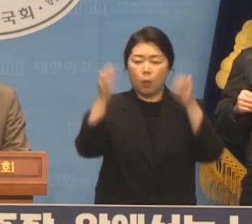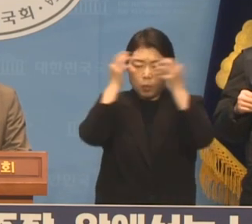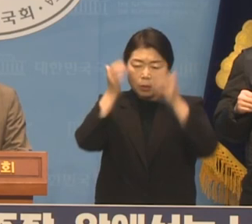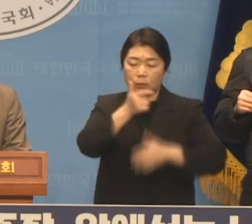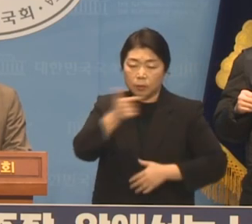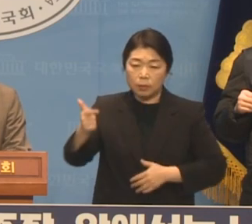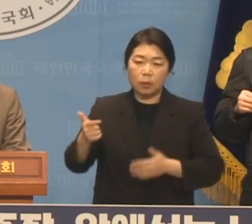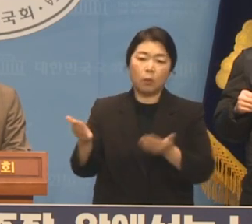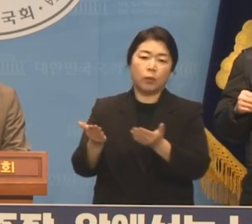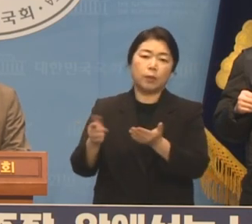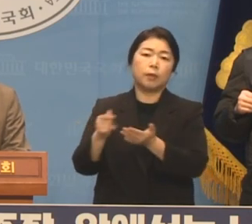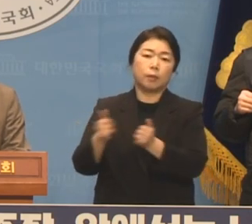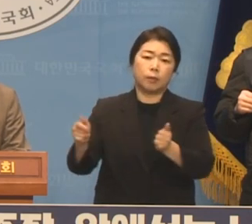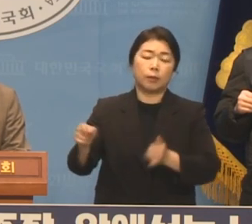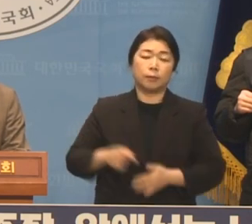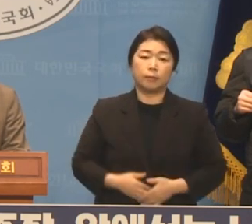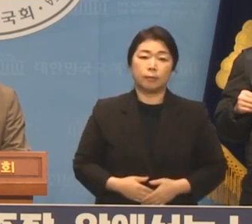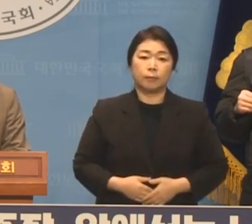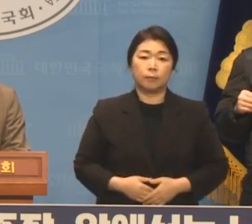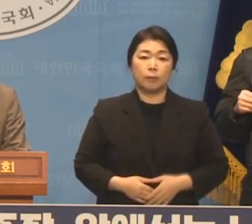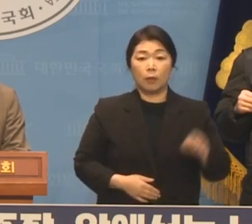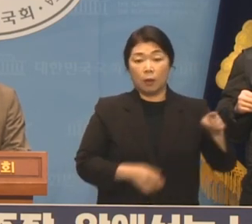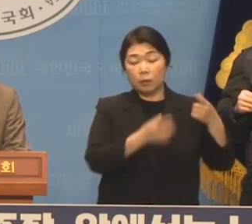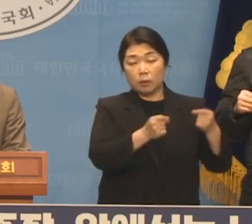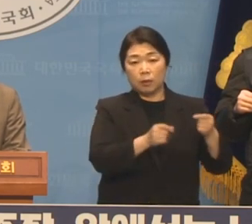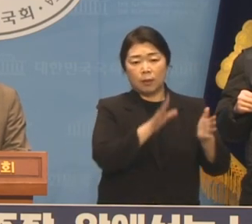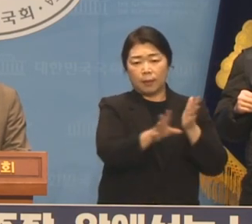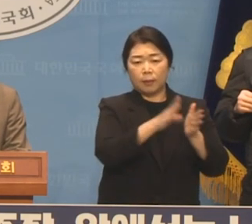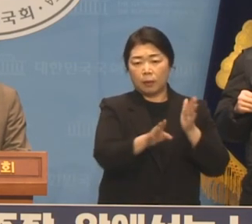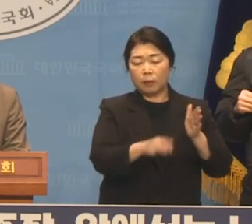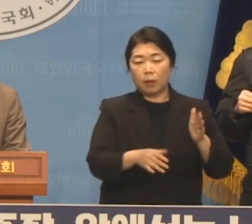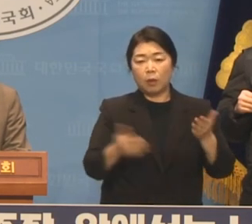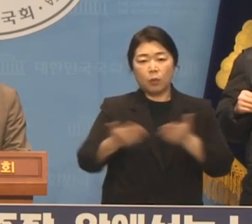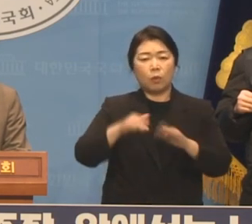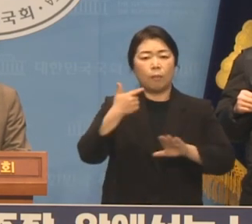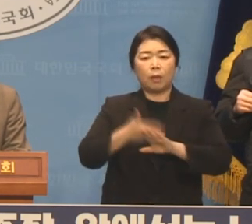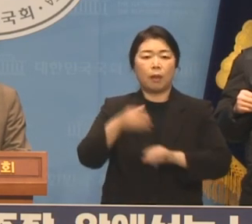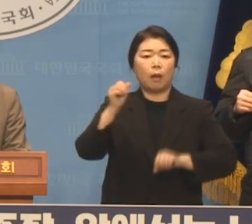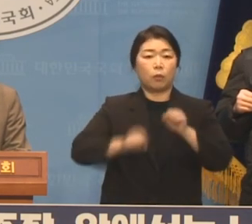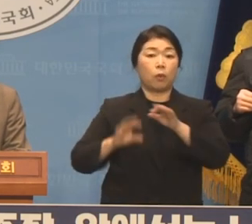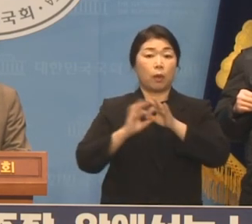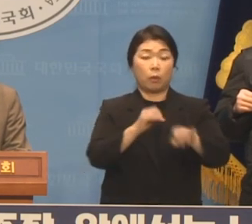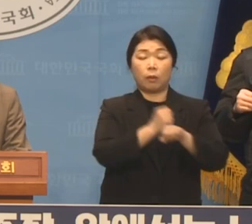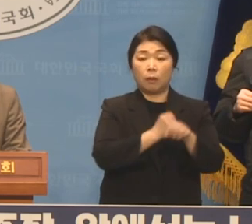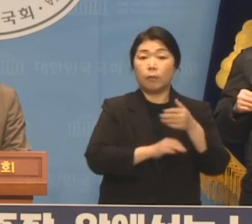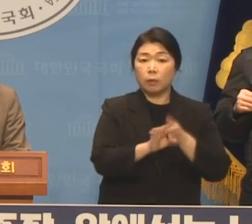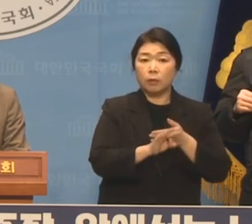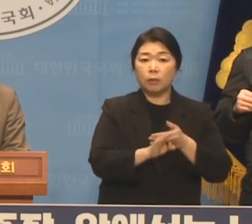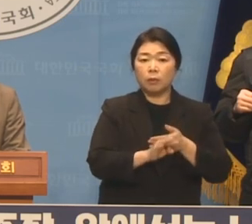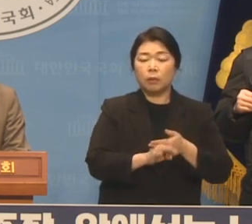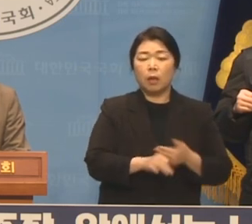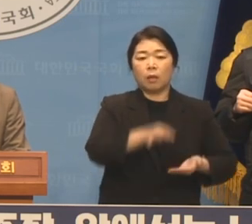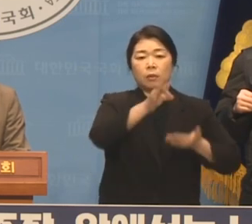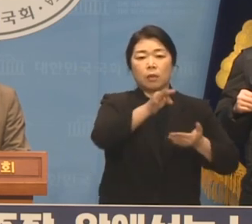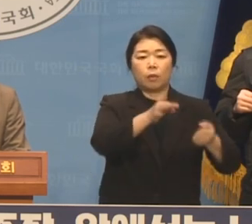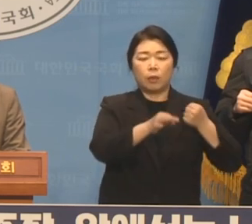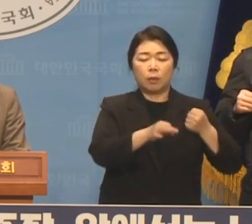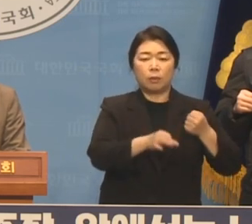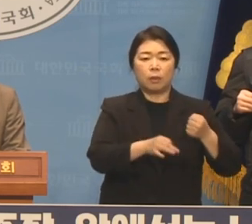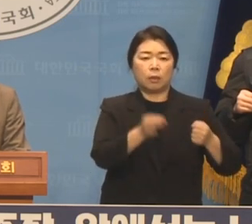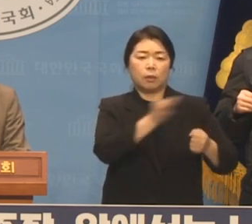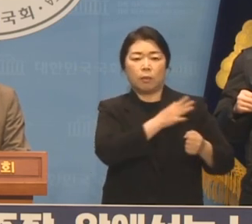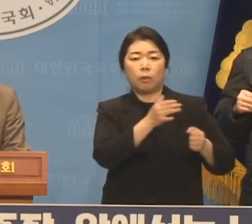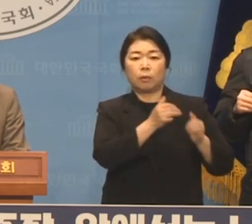아울러 도이치아우토 사측이 이같이 악랄한 반노동적 행태를 일삼는 것은 자본과 재벌만을